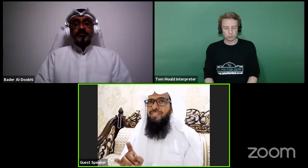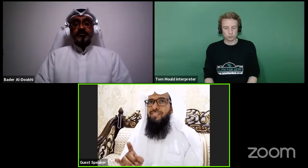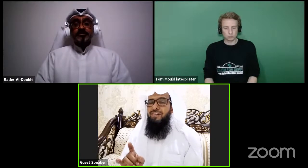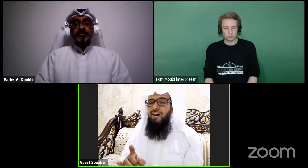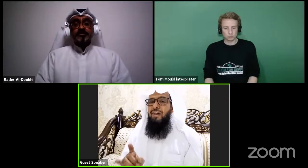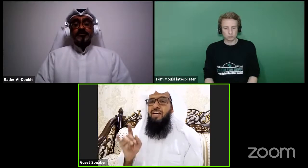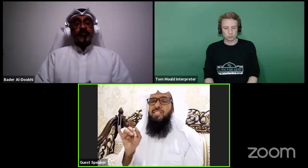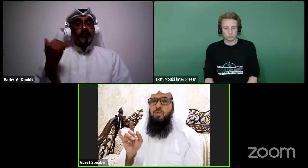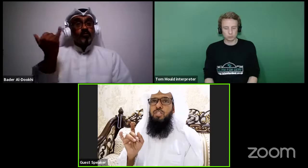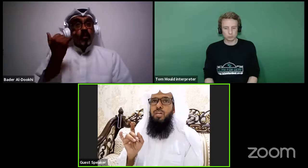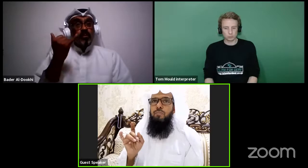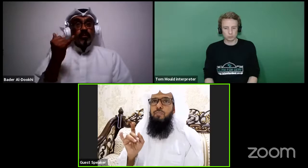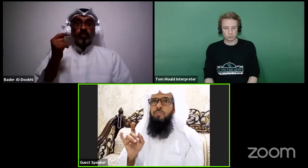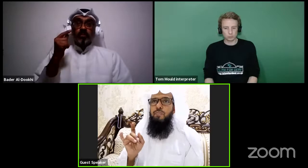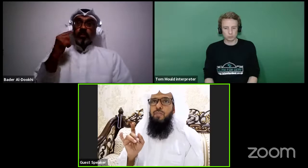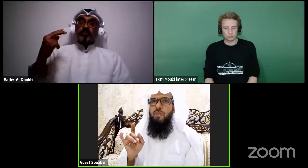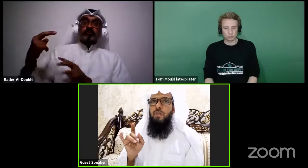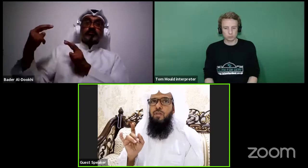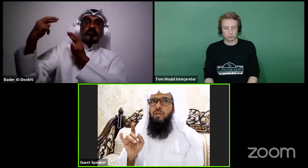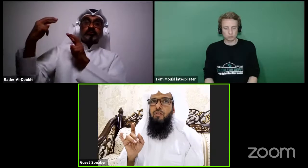مراقبة الله عز وجل